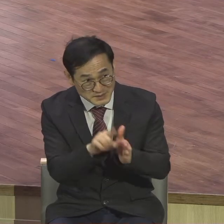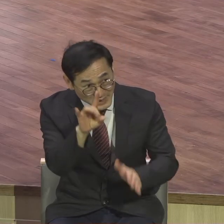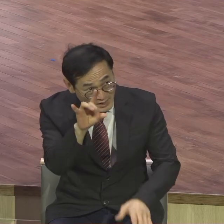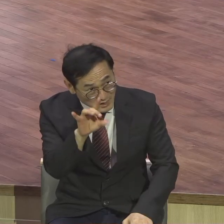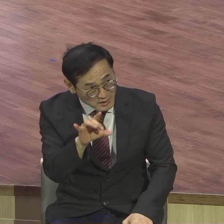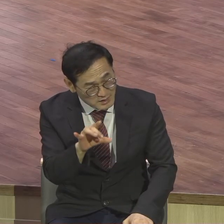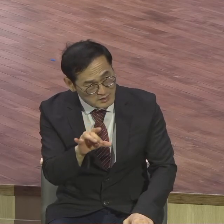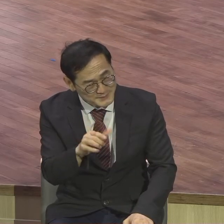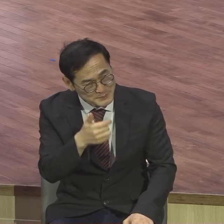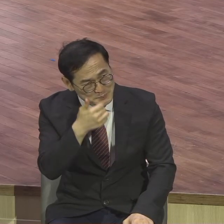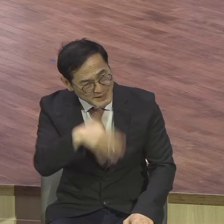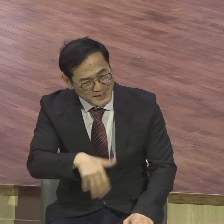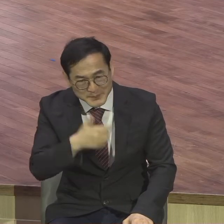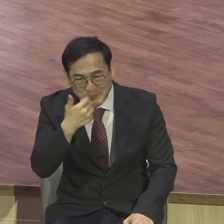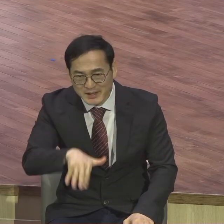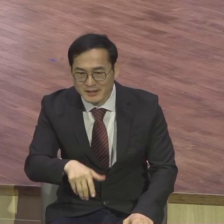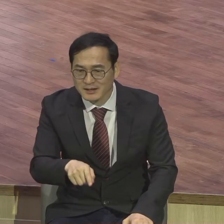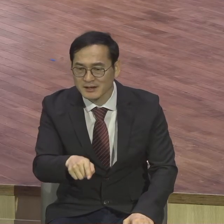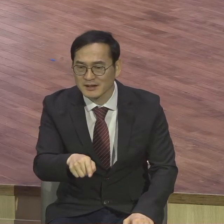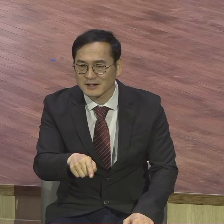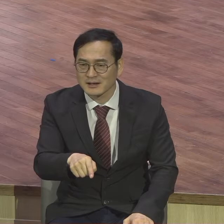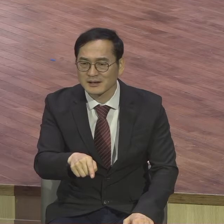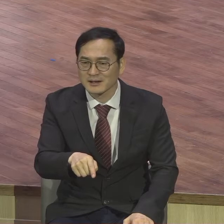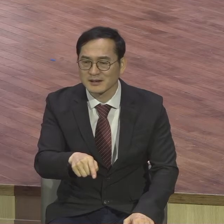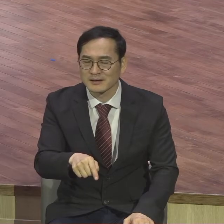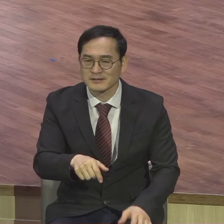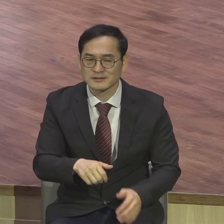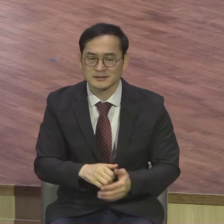이 사람들은요. 구원을 얻으려고